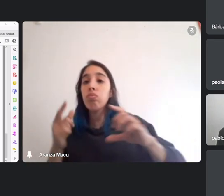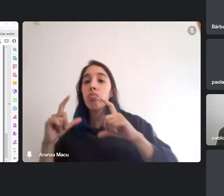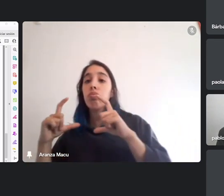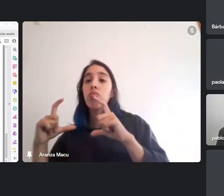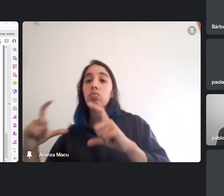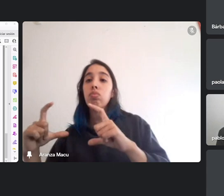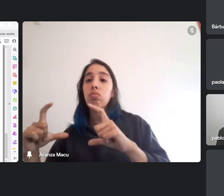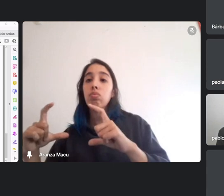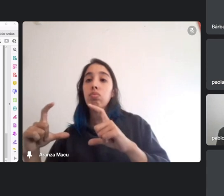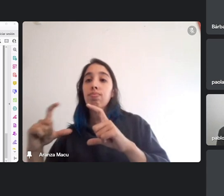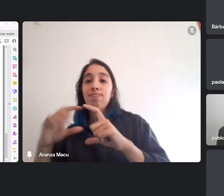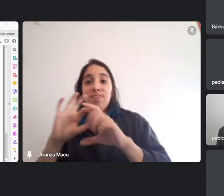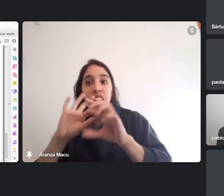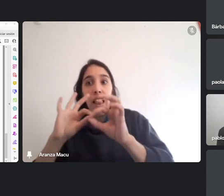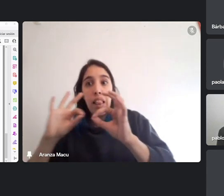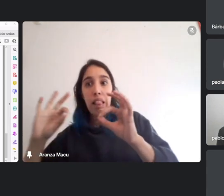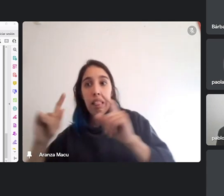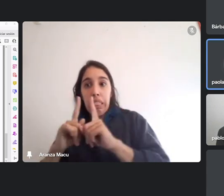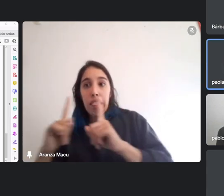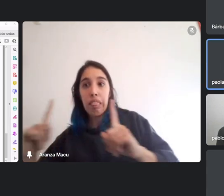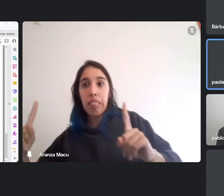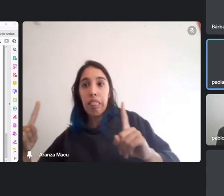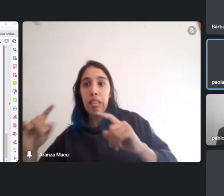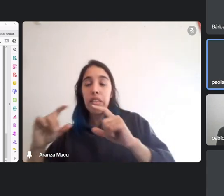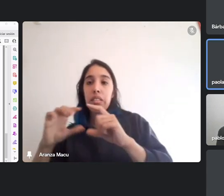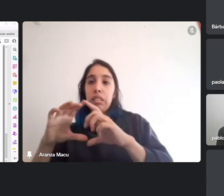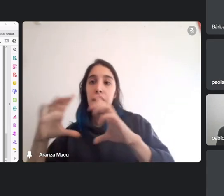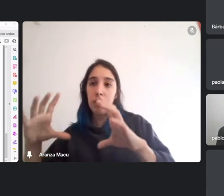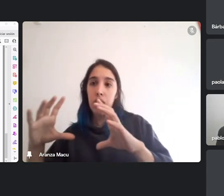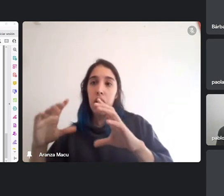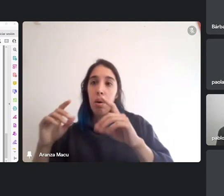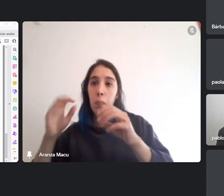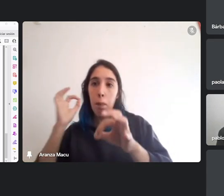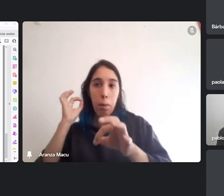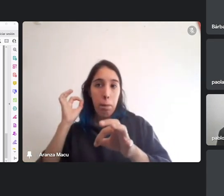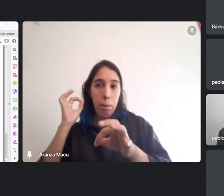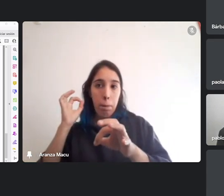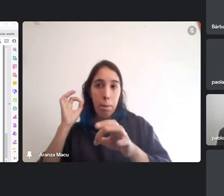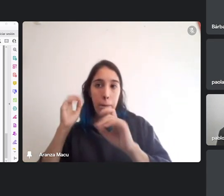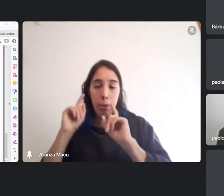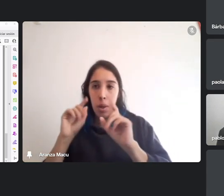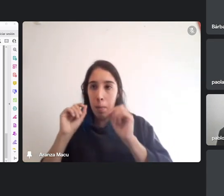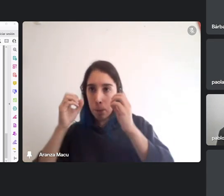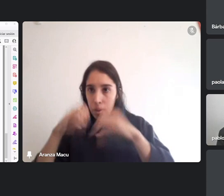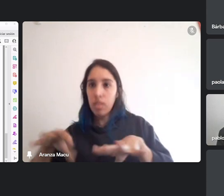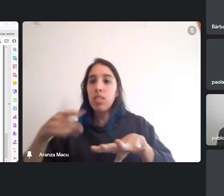Bastante largo es. Profesional. Desde specific empieza.